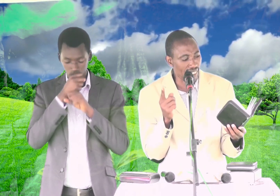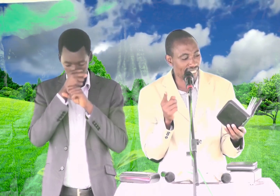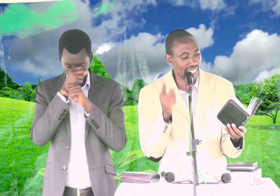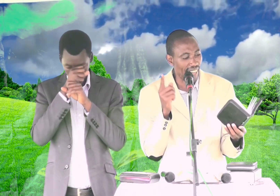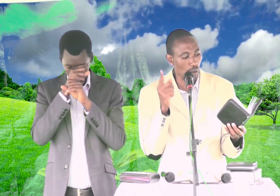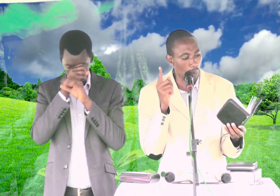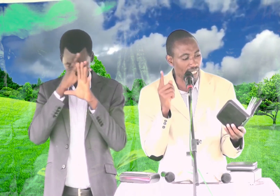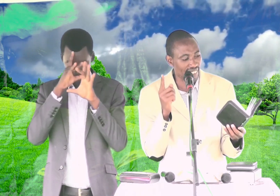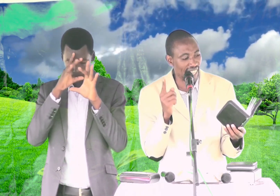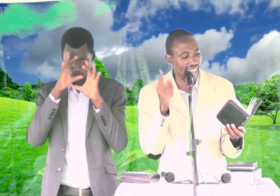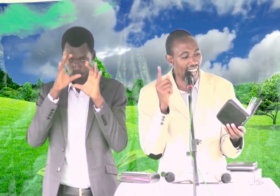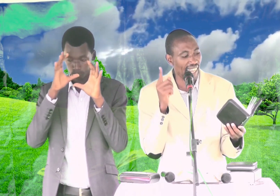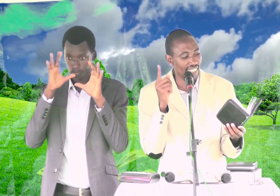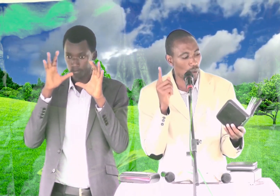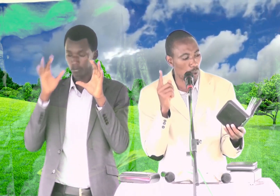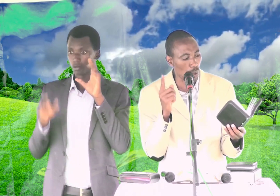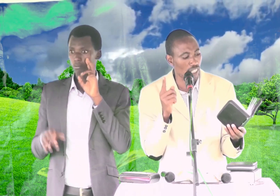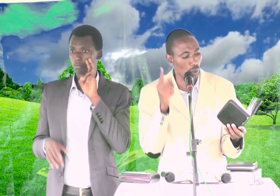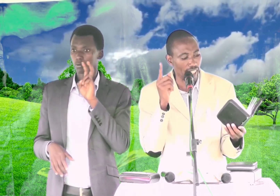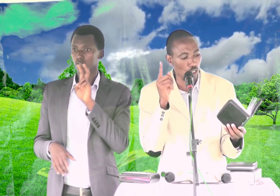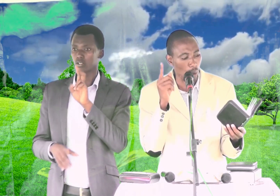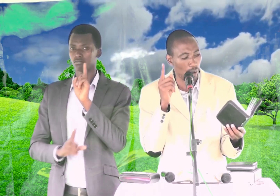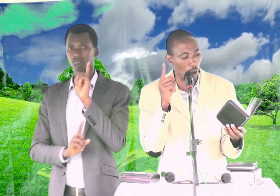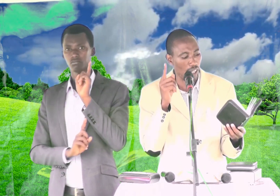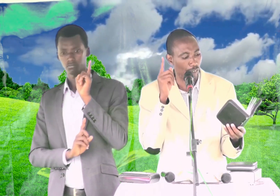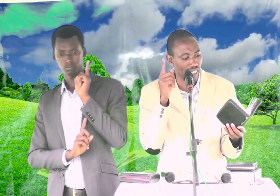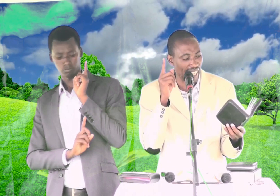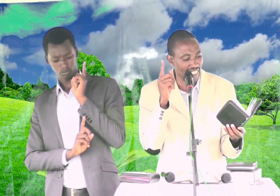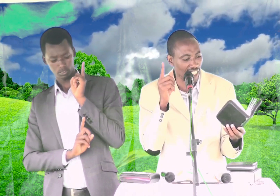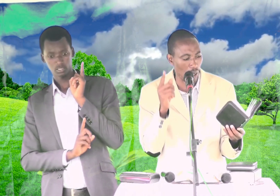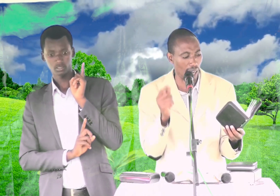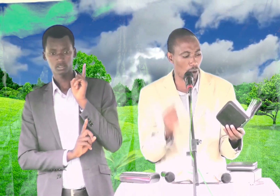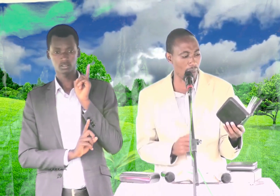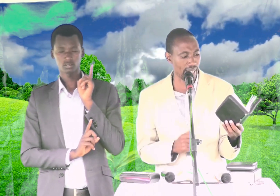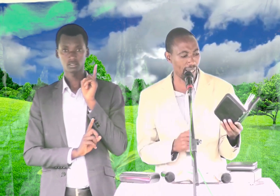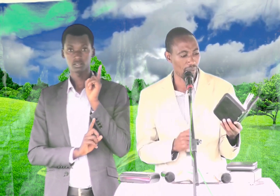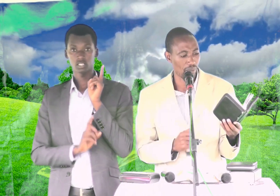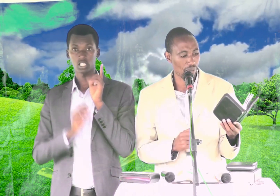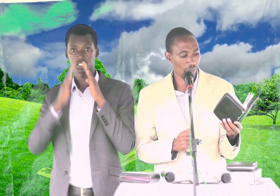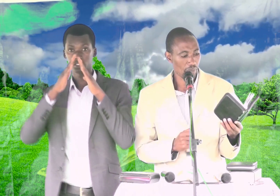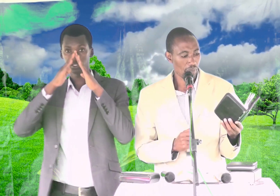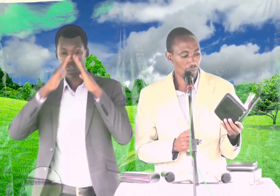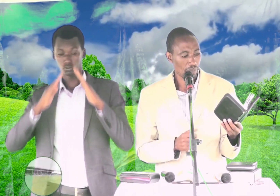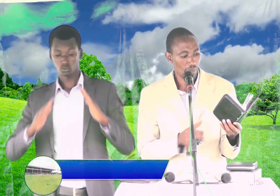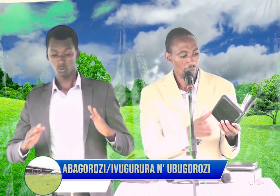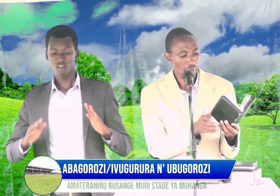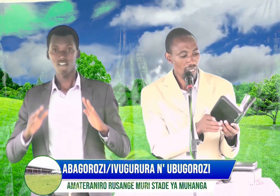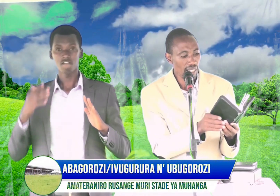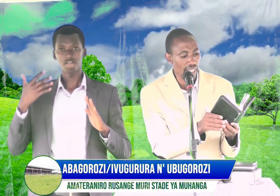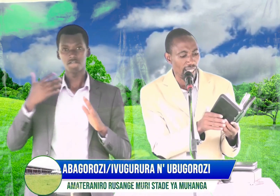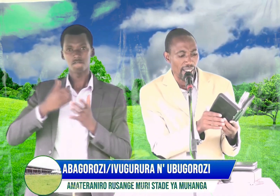mbona umurinzi, kandi umurinzi yarahagaze ku rugi rw'inyubako ifite agaciro gakomeye.